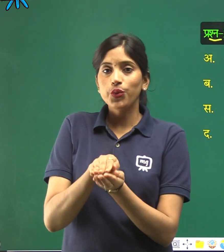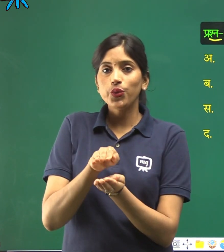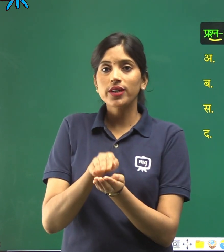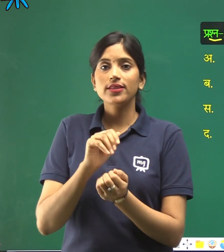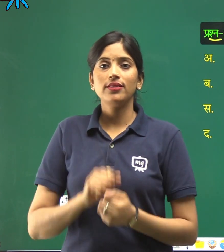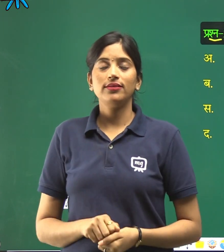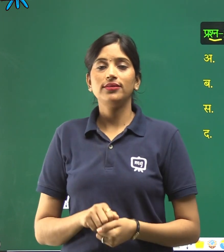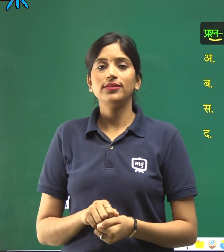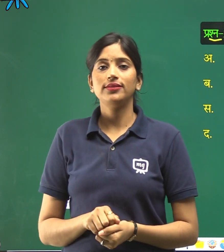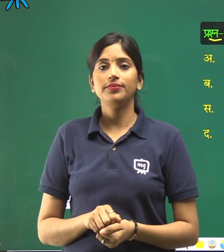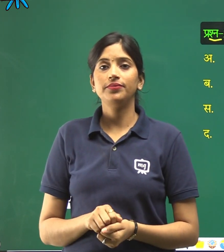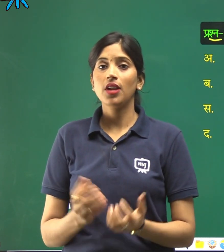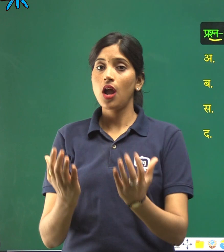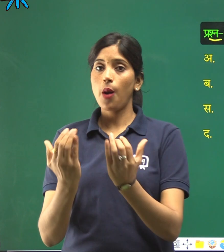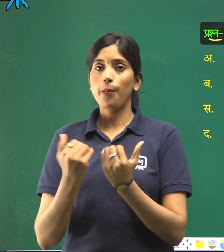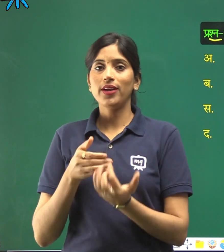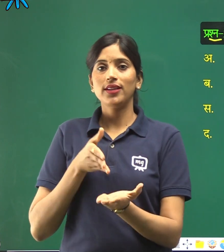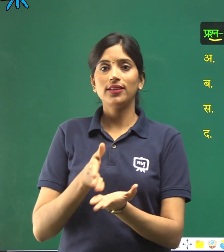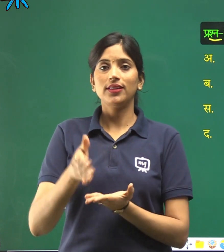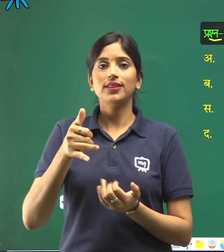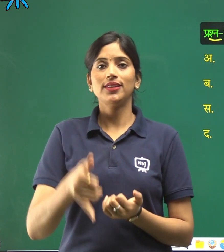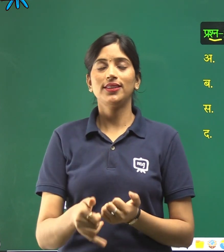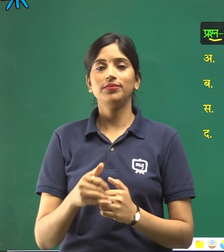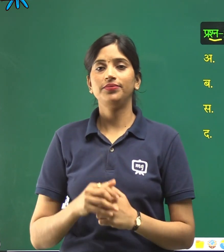सुरक्षा प्रदान करते हैं।